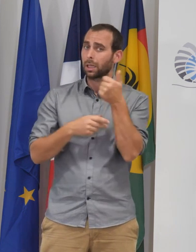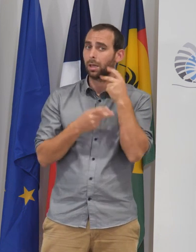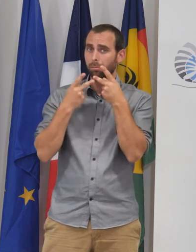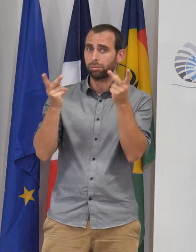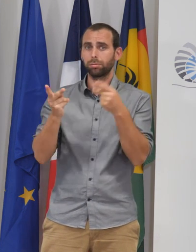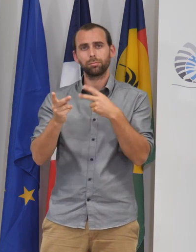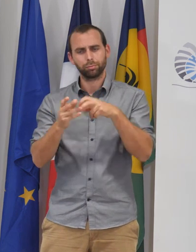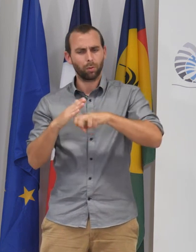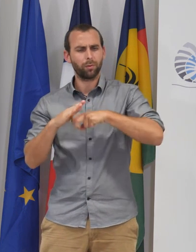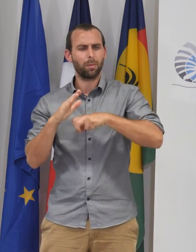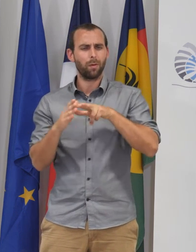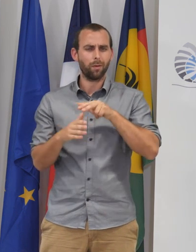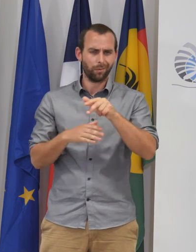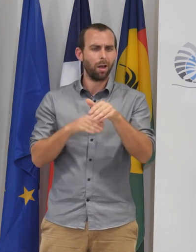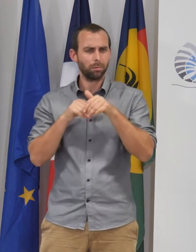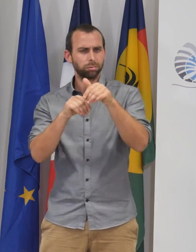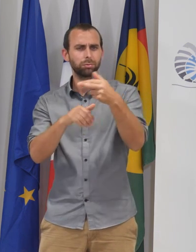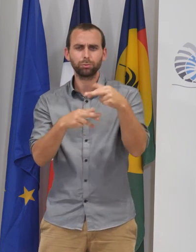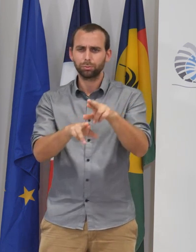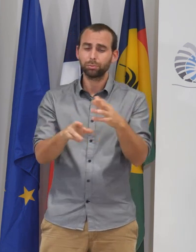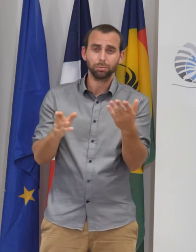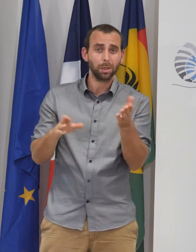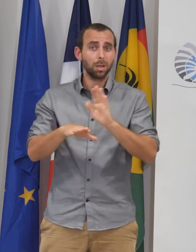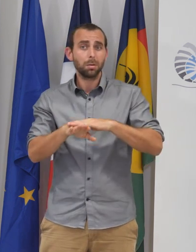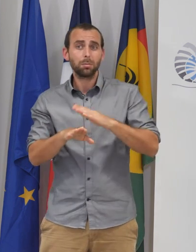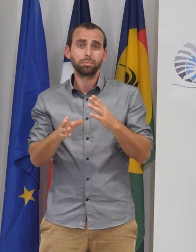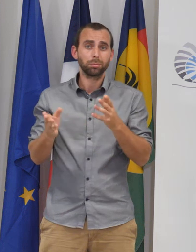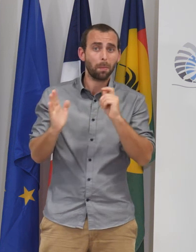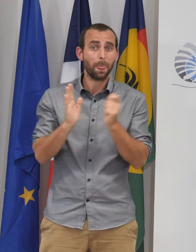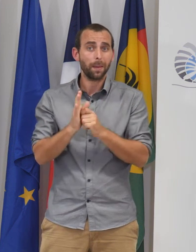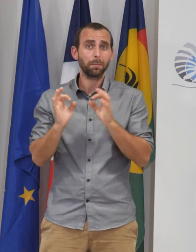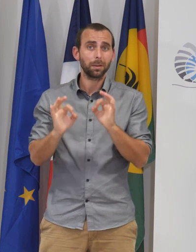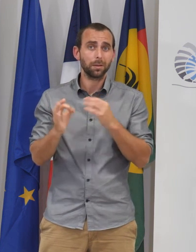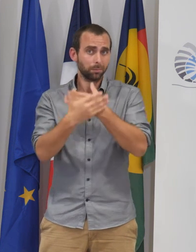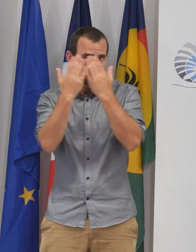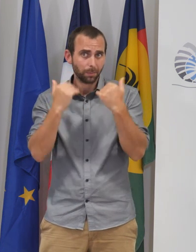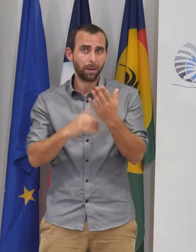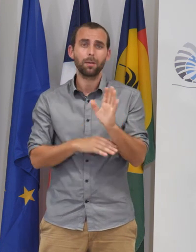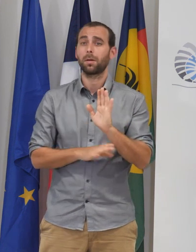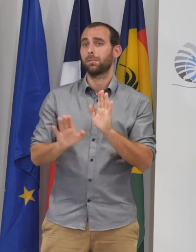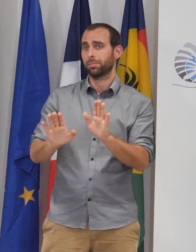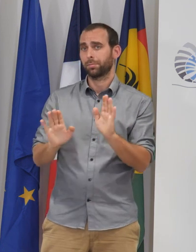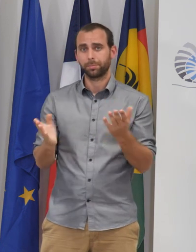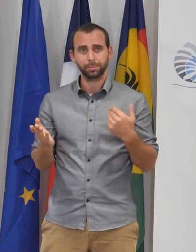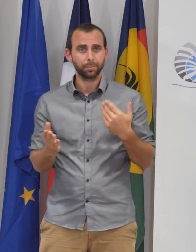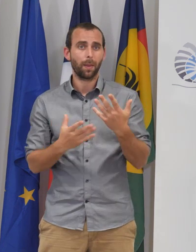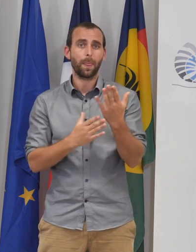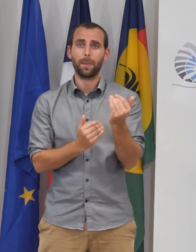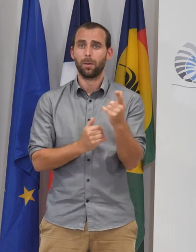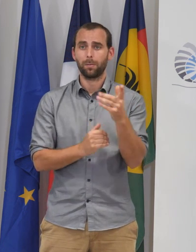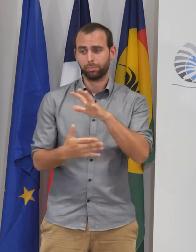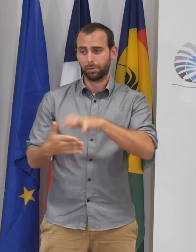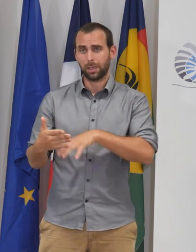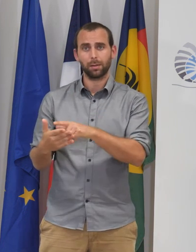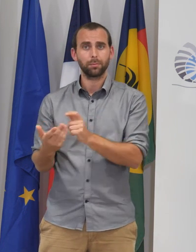prolongé. Cette semaine, quand est-ce que vous devriez prendre la décision? Je ne vais pas vous dire cette semaine, mais il faudra attendre le résultat de la